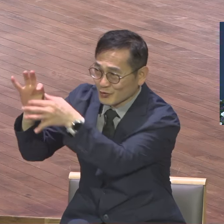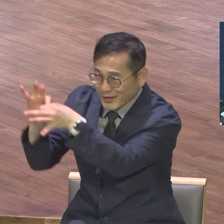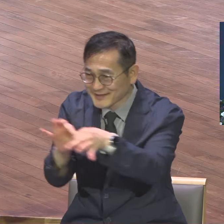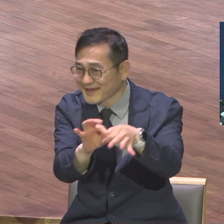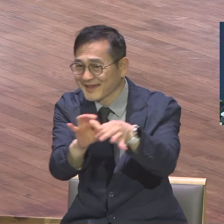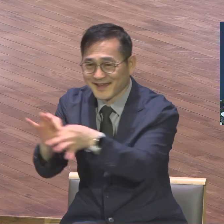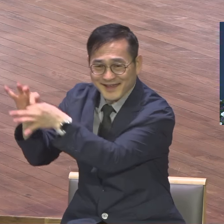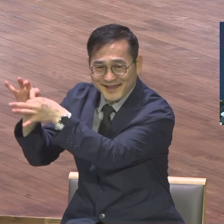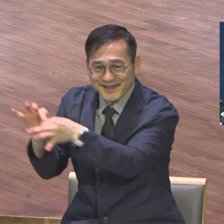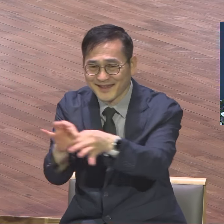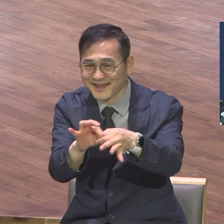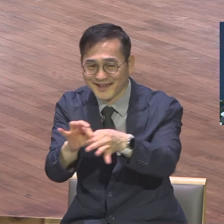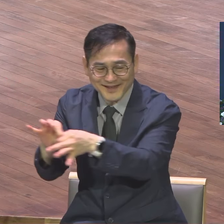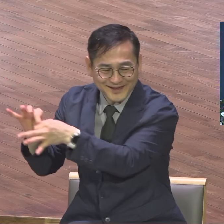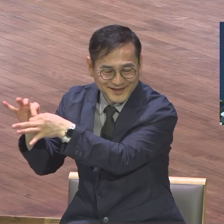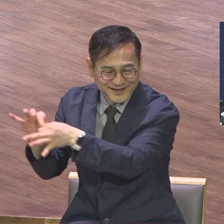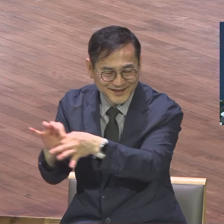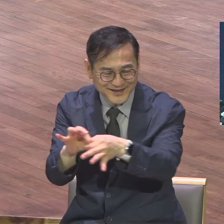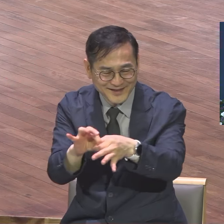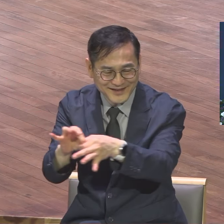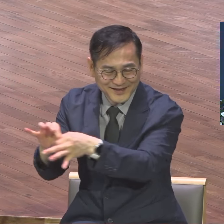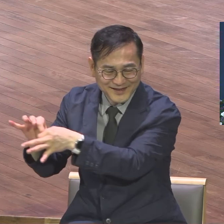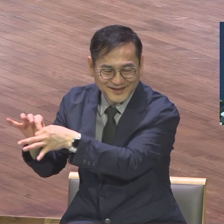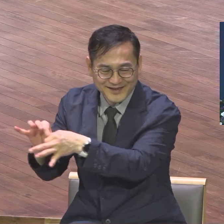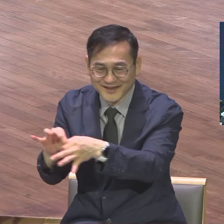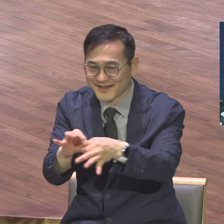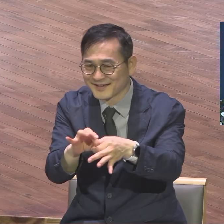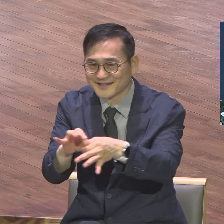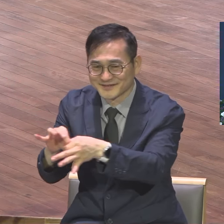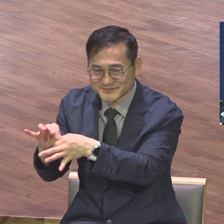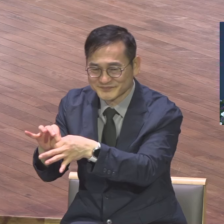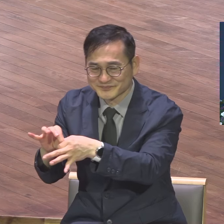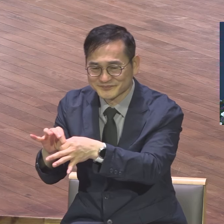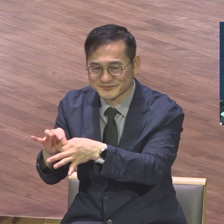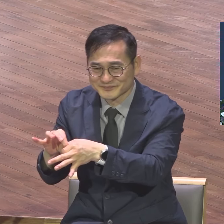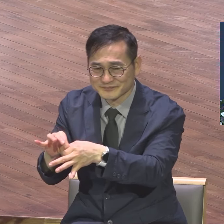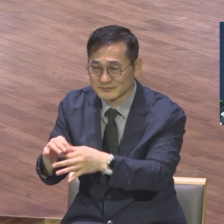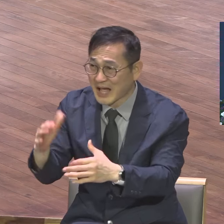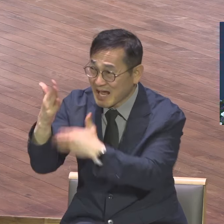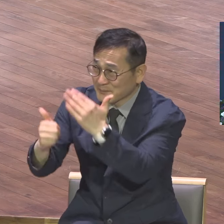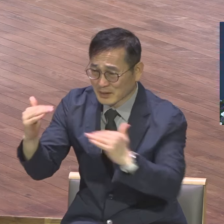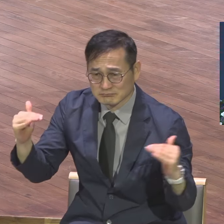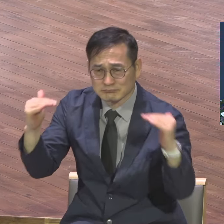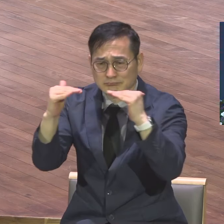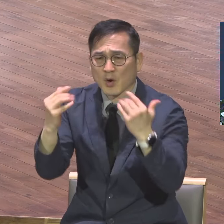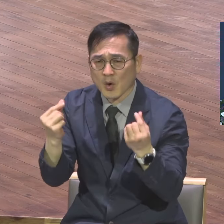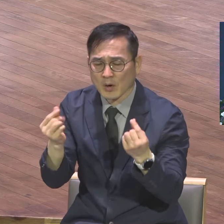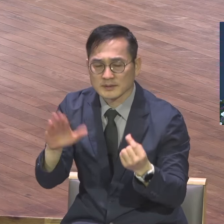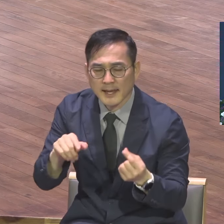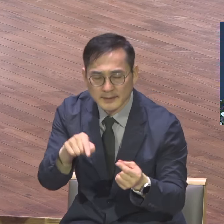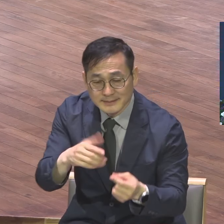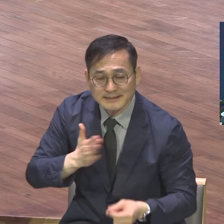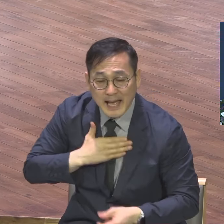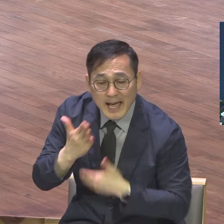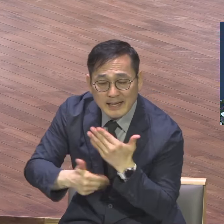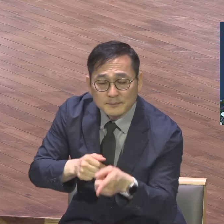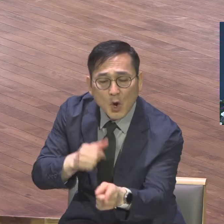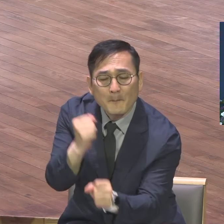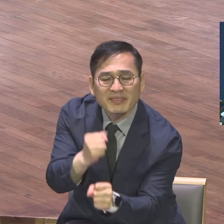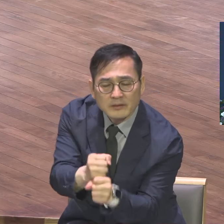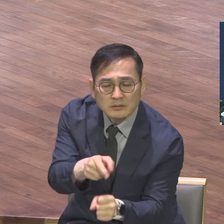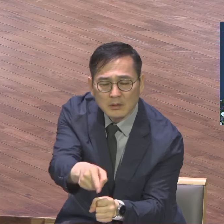속에서 딱 제한하자 이거. 야, 나 창조주야. 너 피조물이 알겠지? 그 선을 꺾기